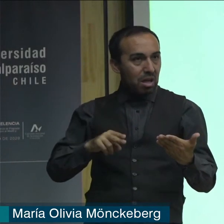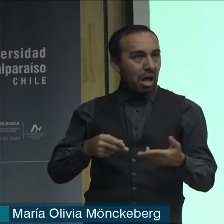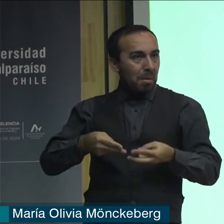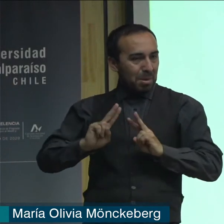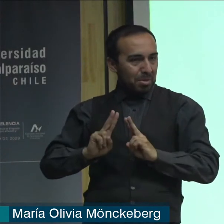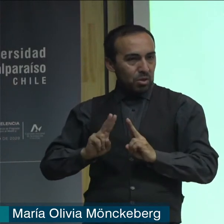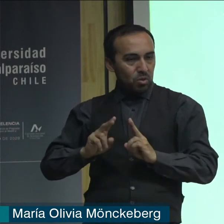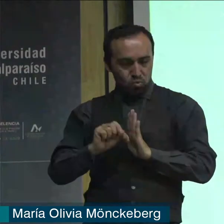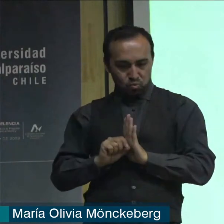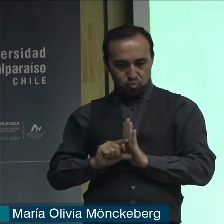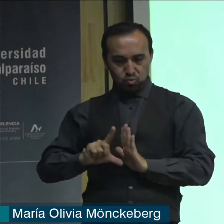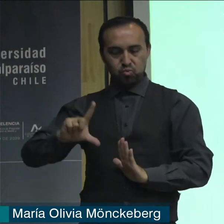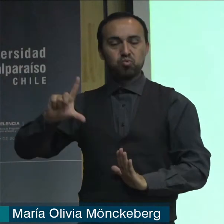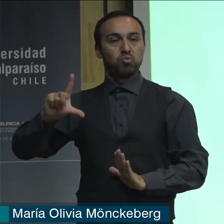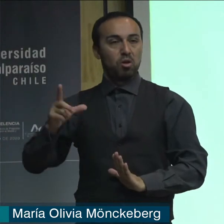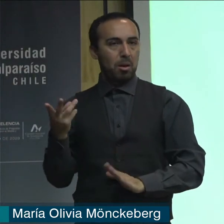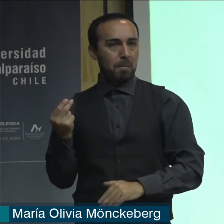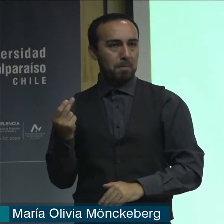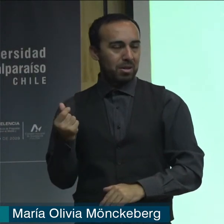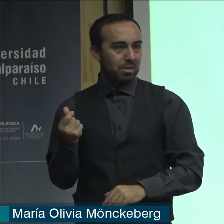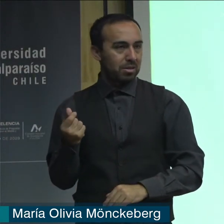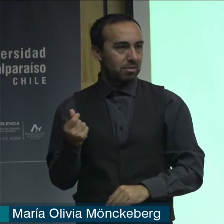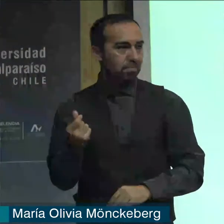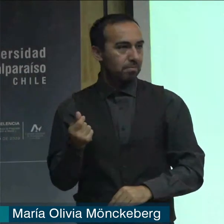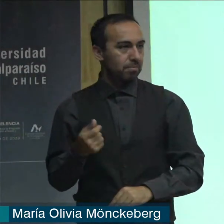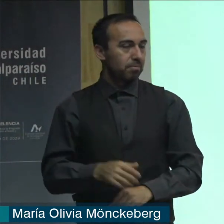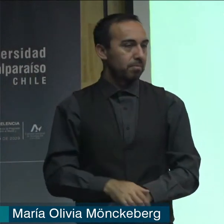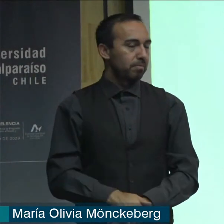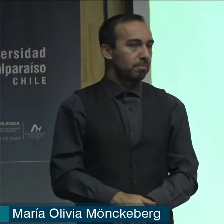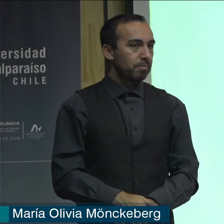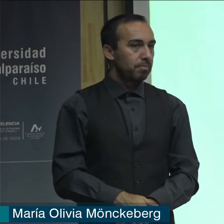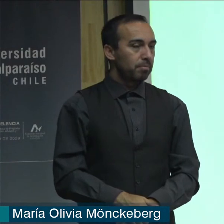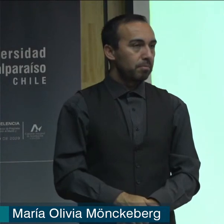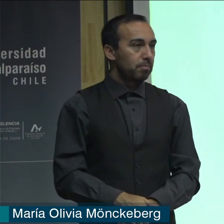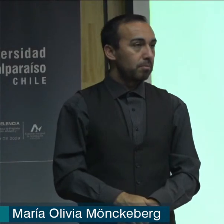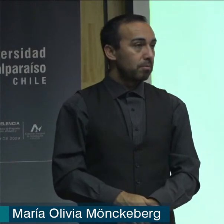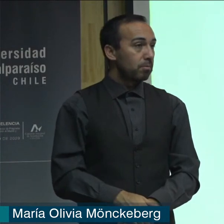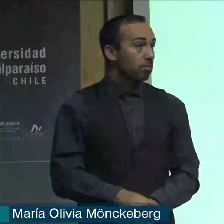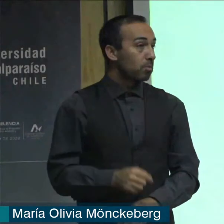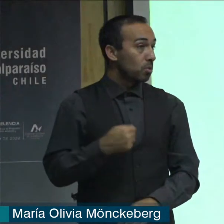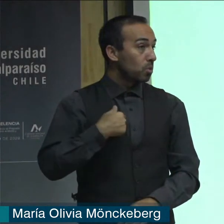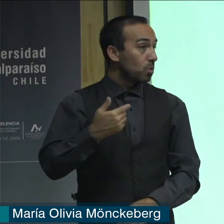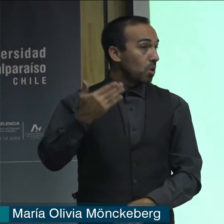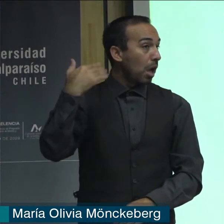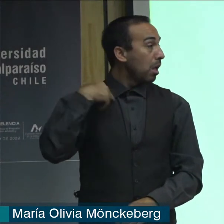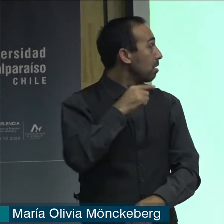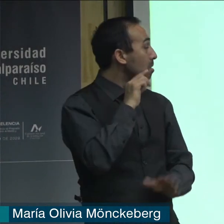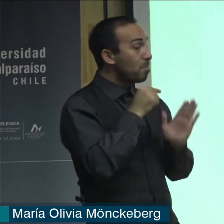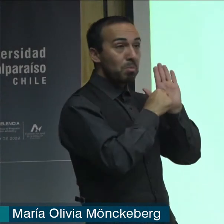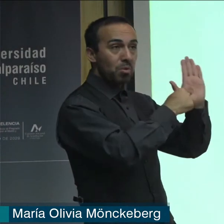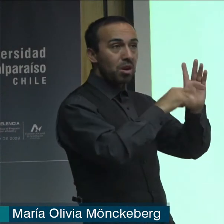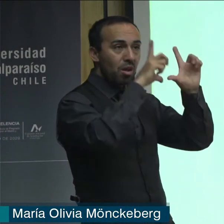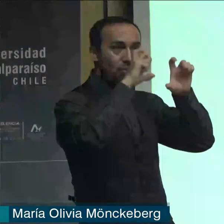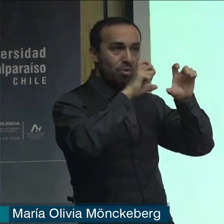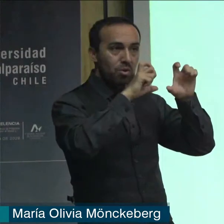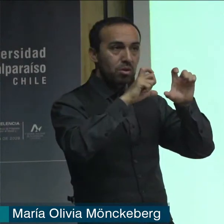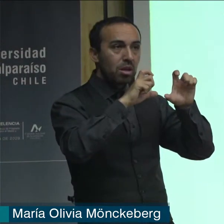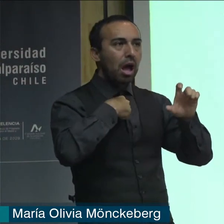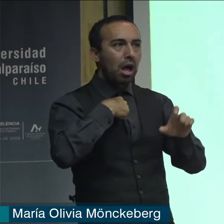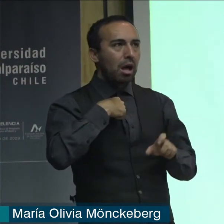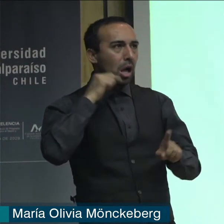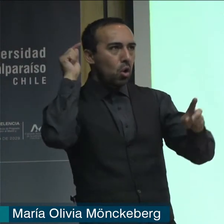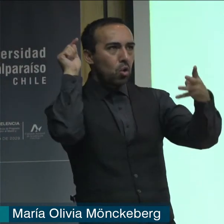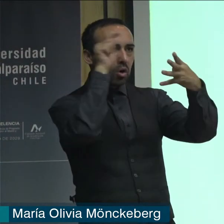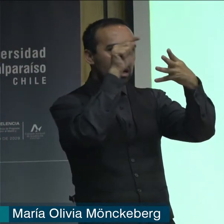hacer más cosas con el dinero le decía antes cuando mostré la foto que los intereses en juego son muchos